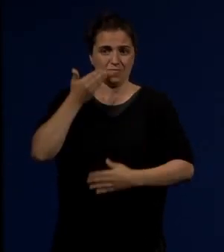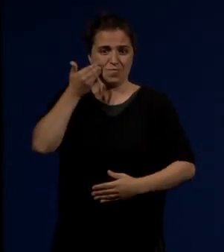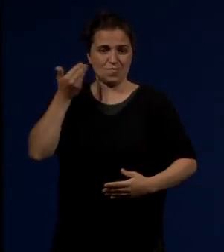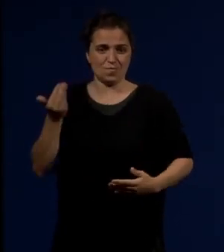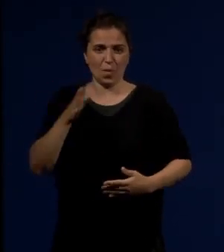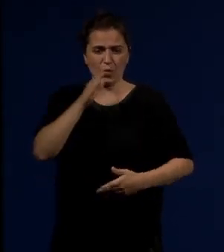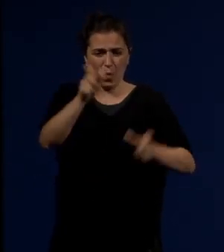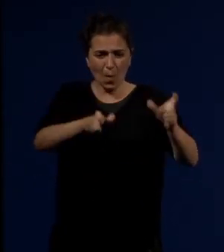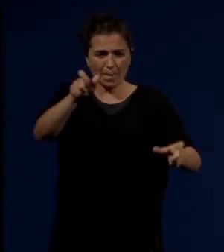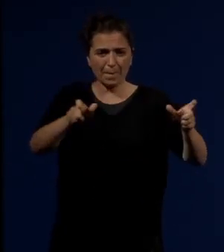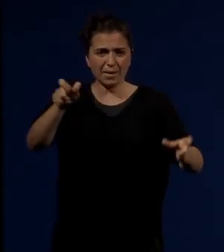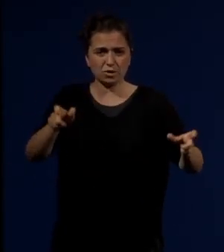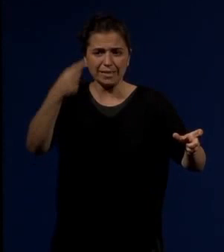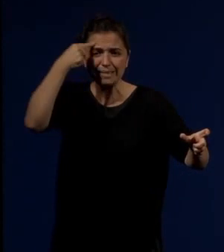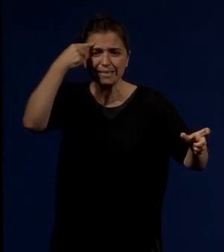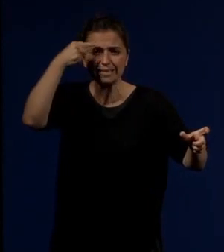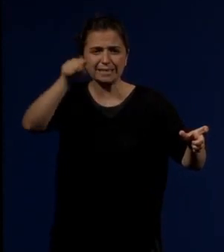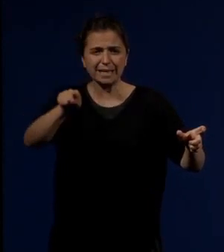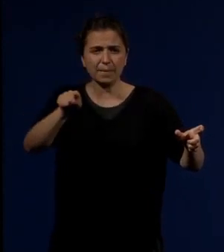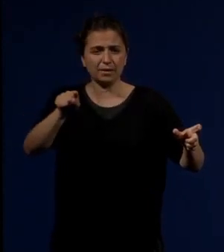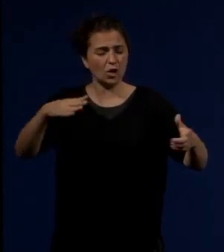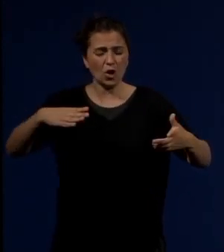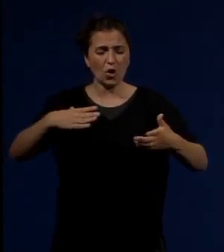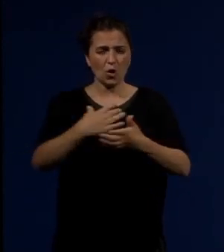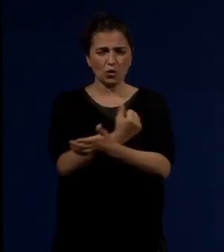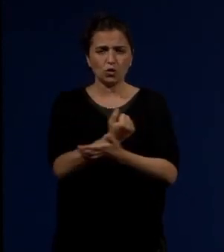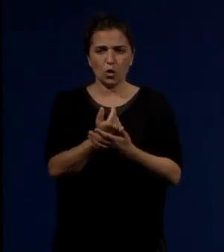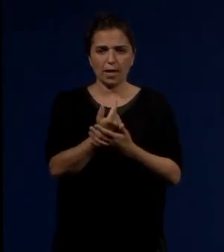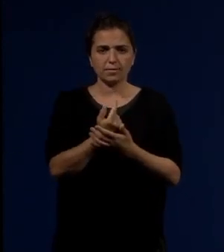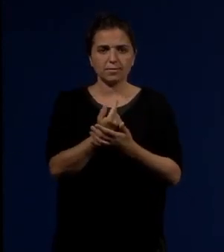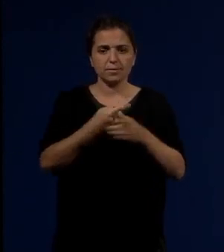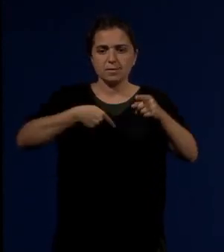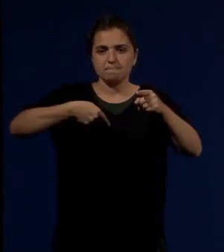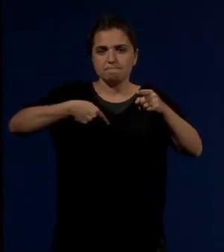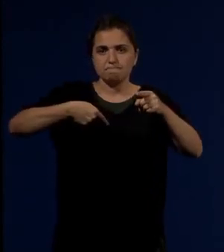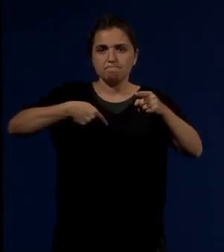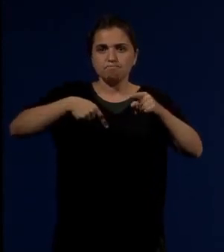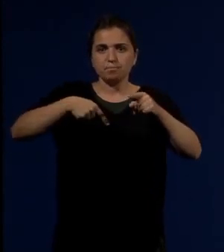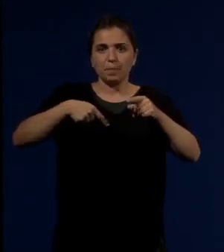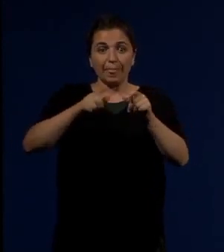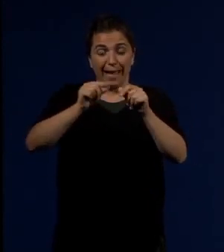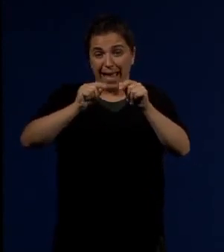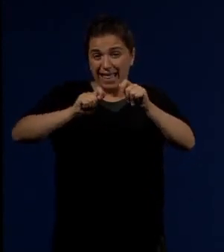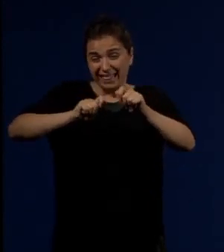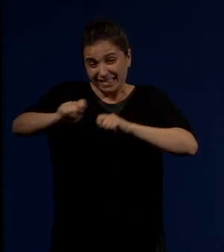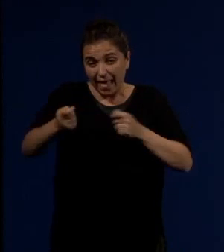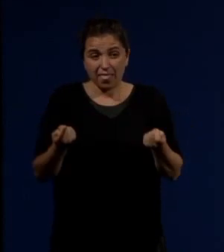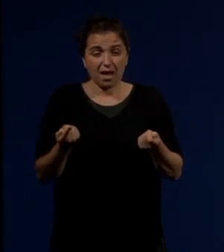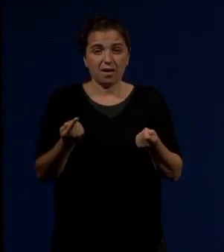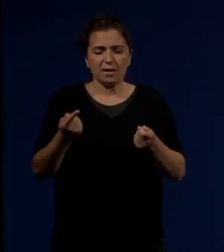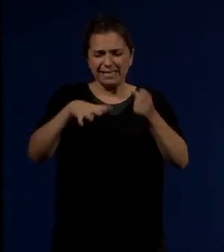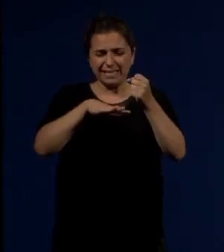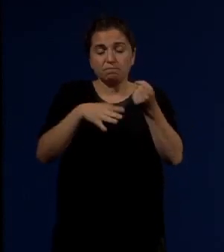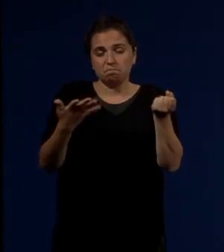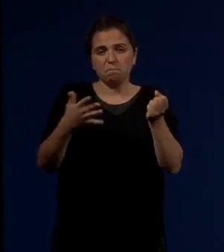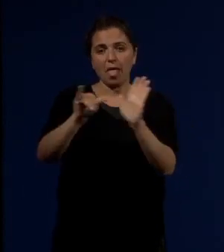para que todo o mundo saiba que vai poder dispoñer nunha distancia razonable, en un tempo razonable, de todos os servicios básicos para